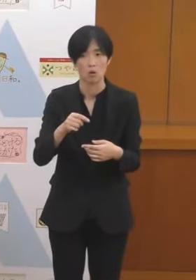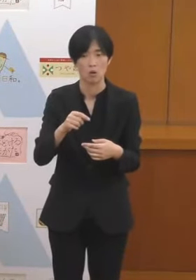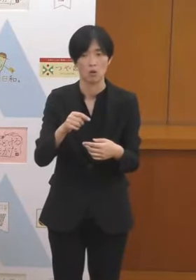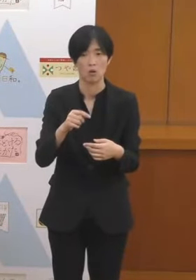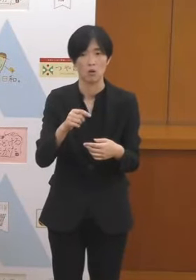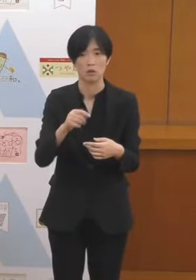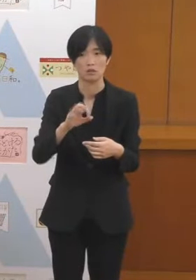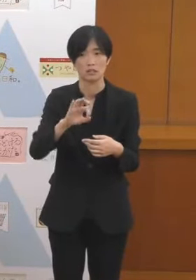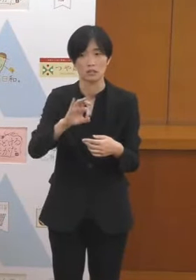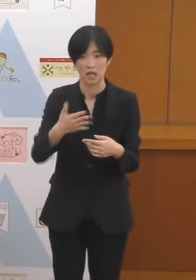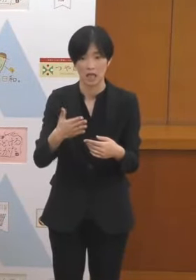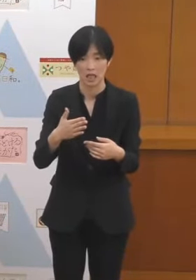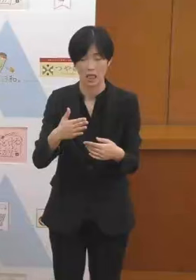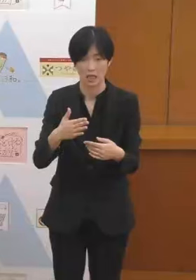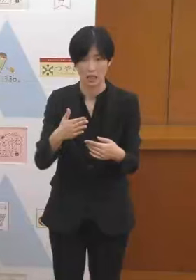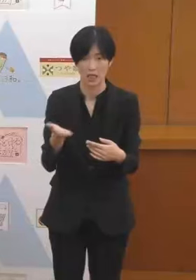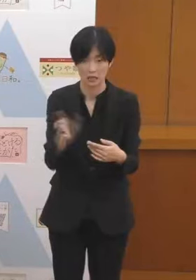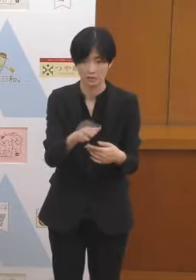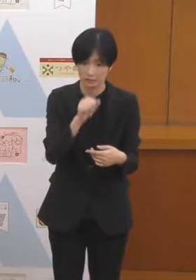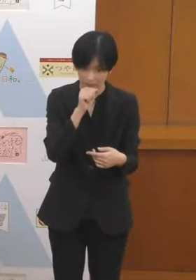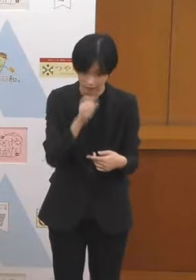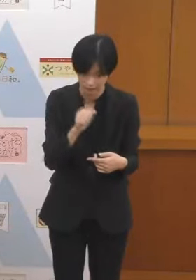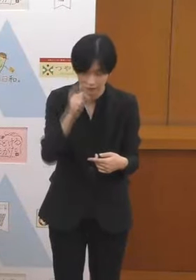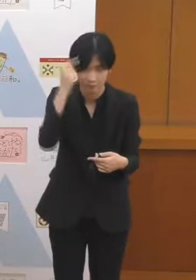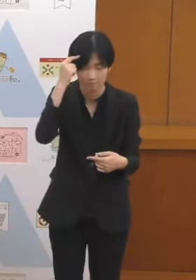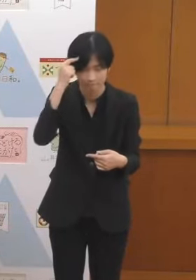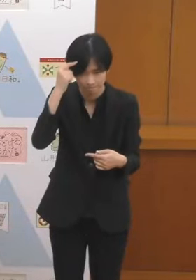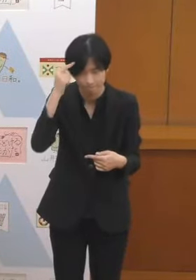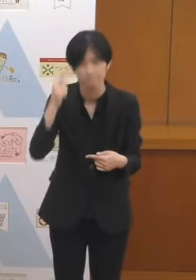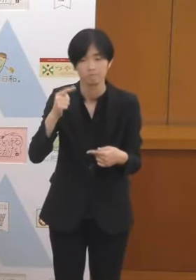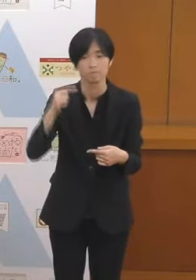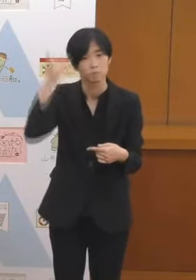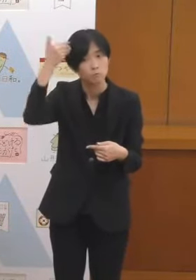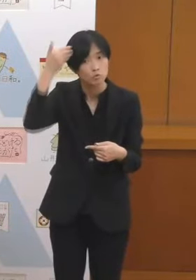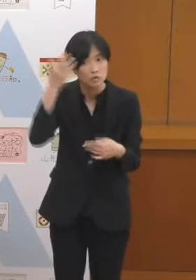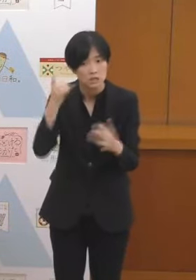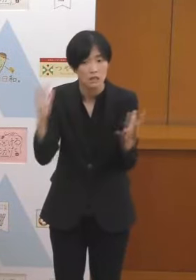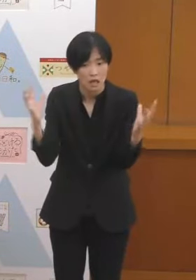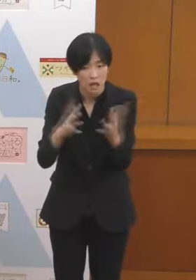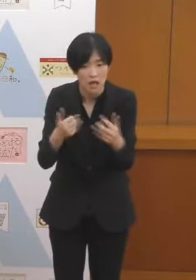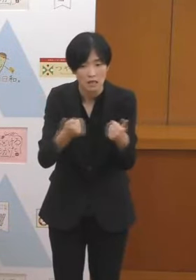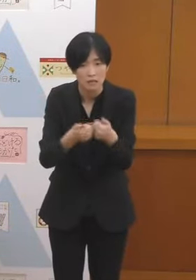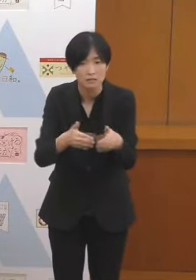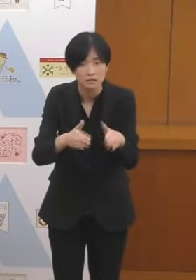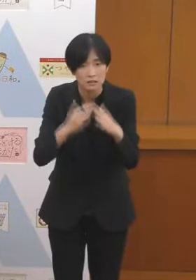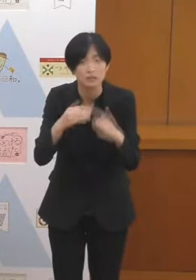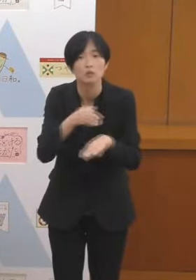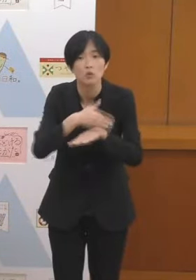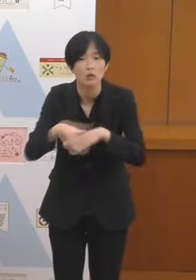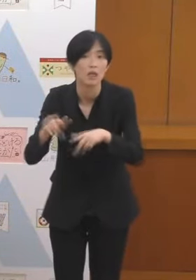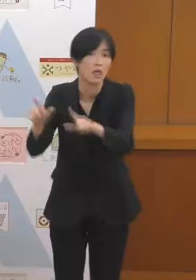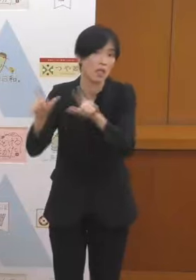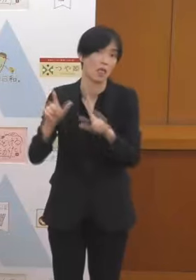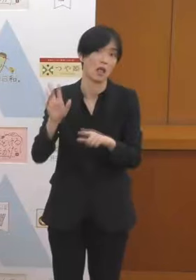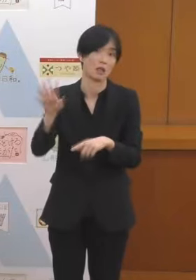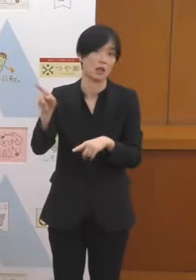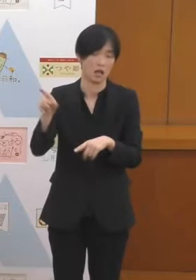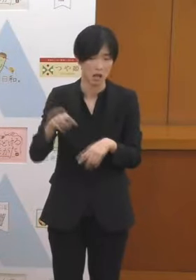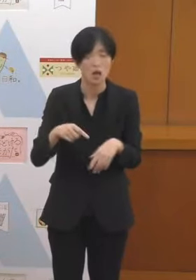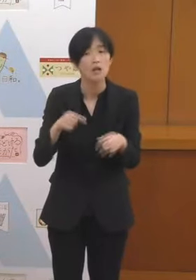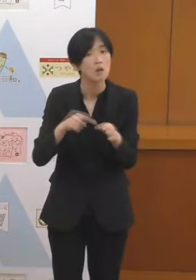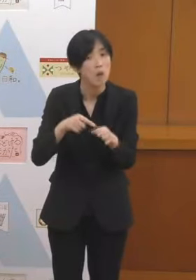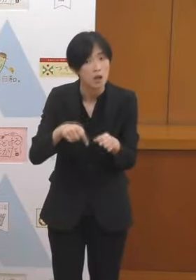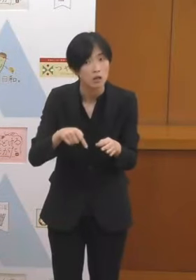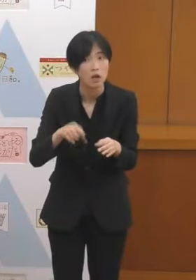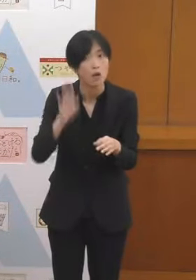月に有識者会議をあの立ち上げるという風な発言がありましたが今後あの山形ではまあの具体的にどういう